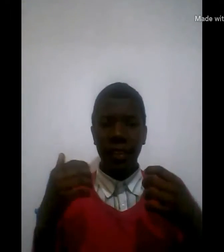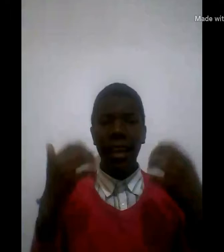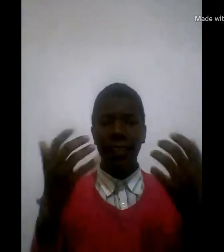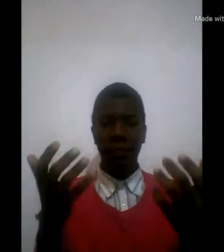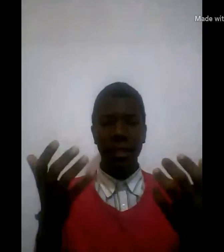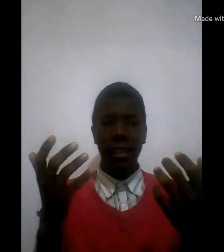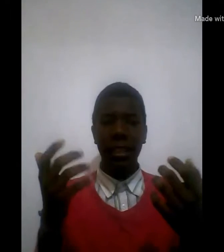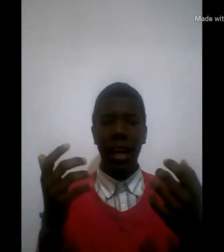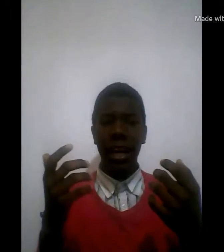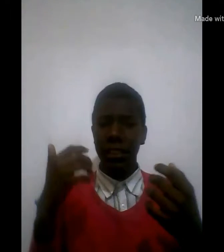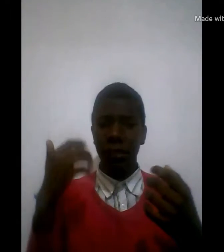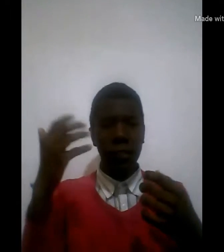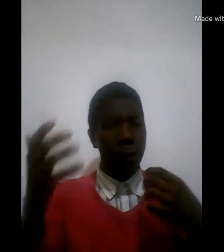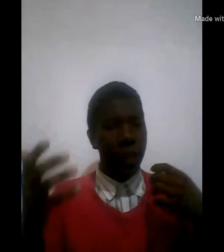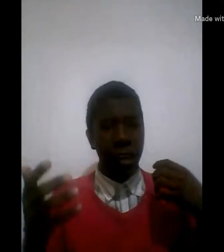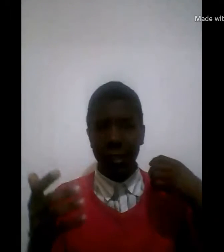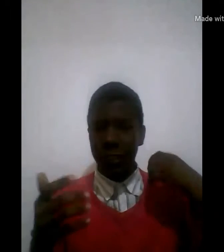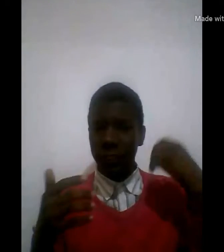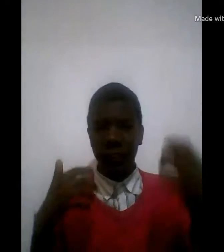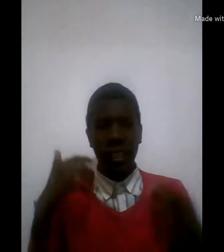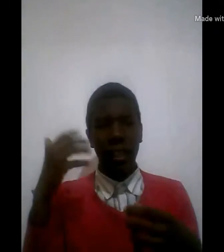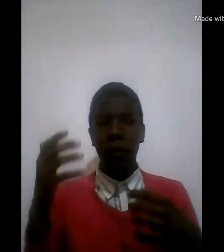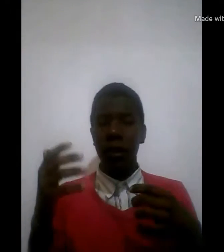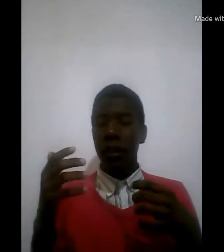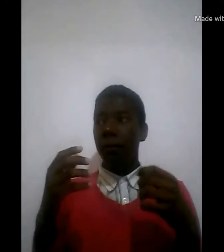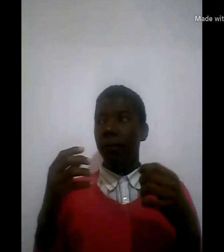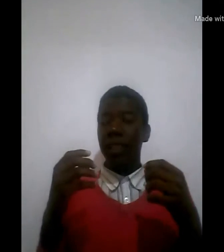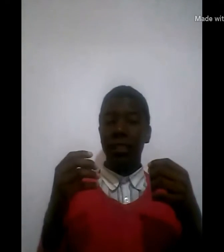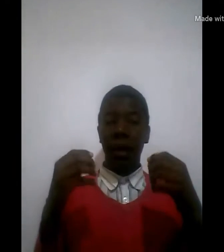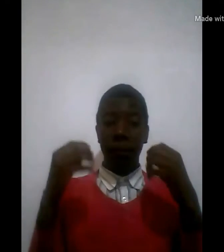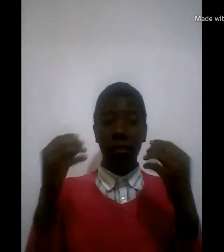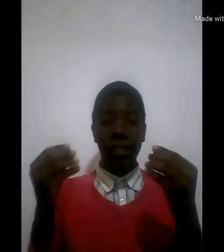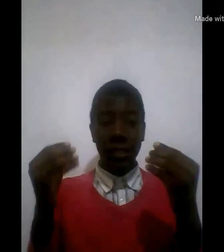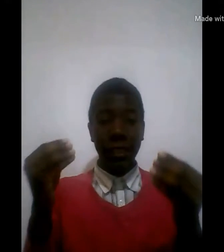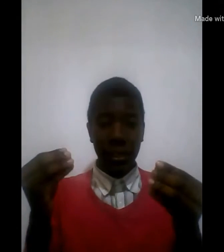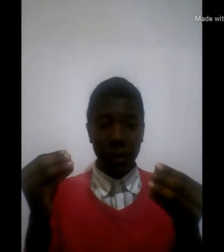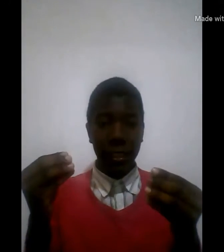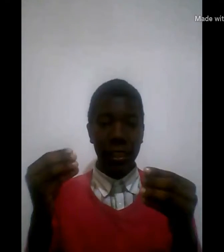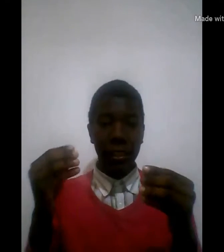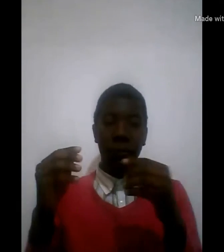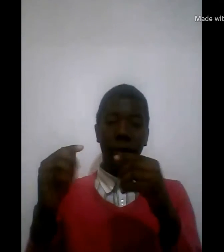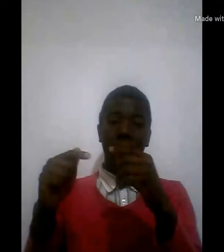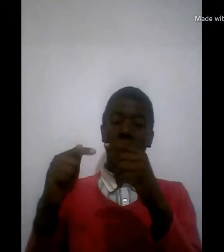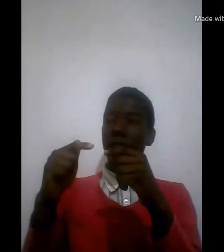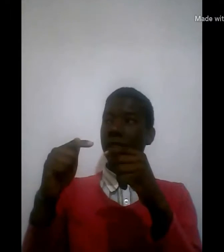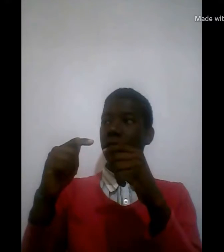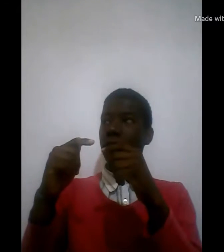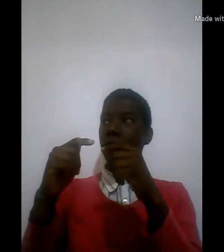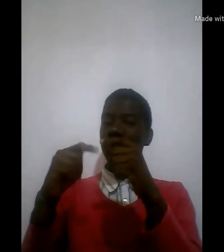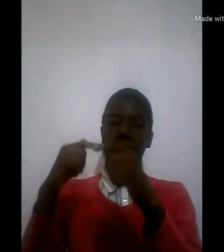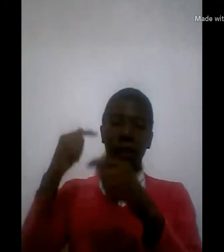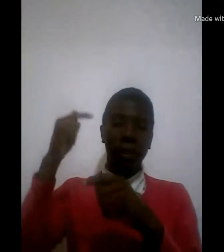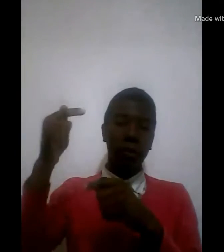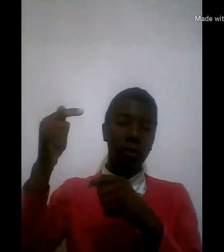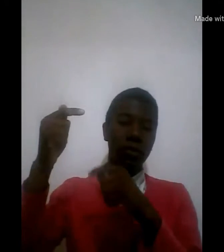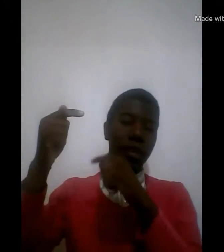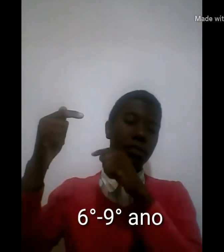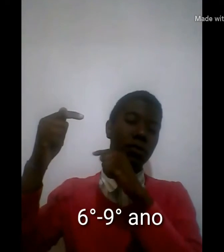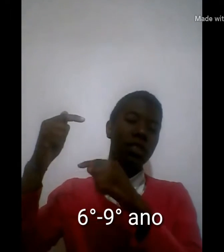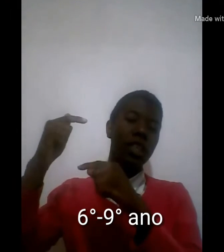têm essa mentalidade, são espertas, enfim e tal, mas a pessoa em si tem que ter essa mentalidade, porque depois o ensino fundamental 2, no caso do